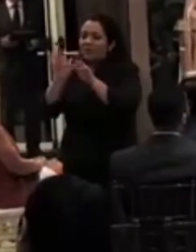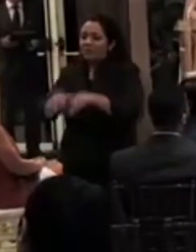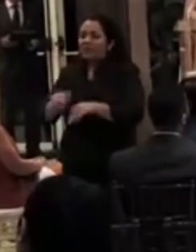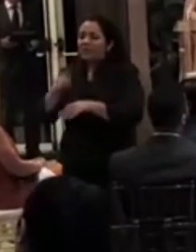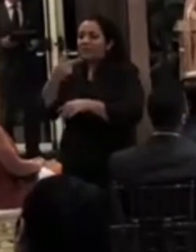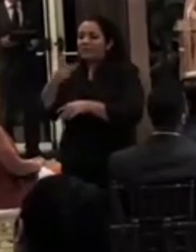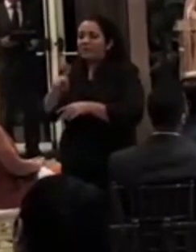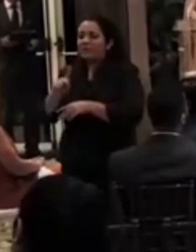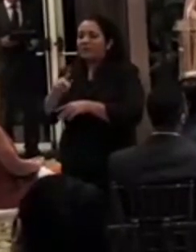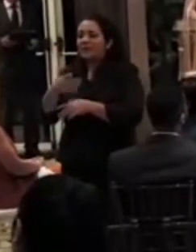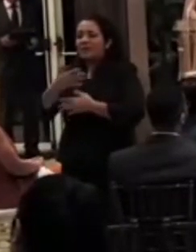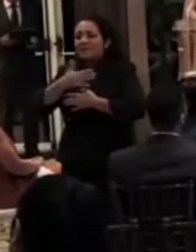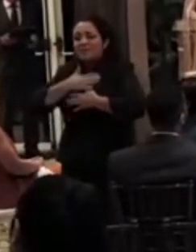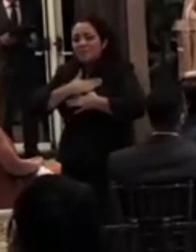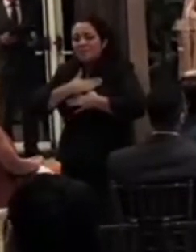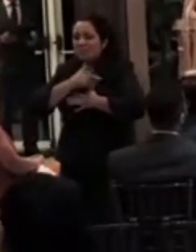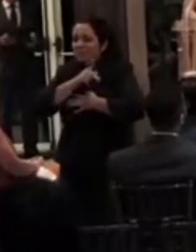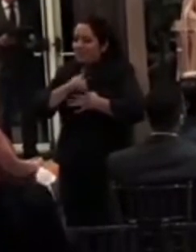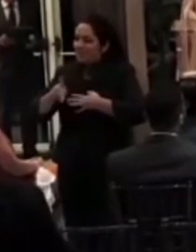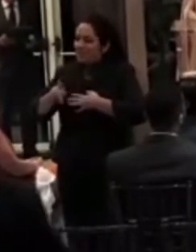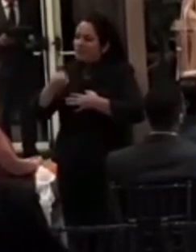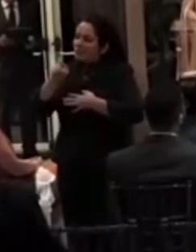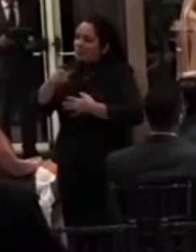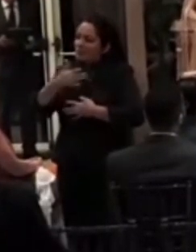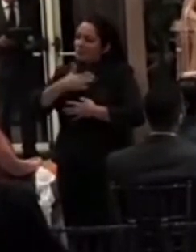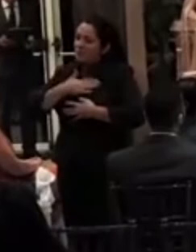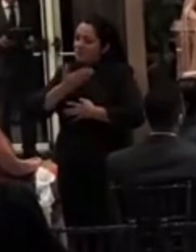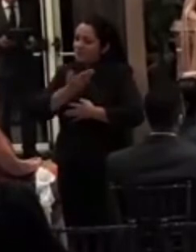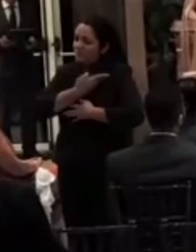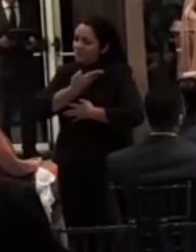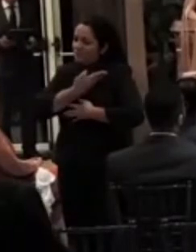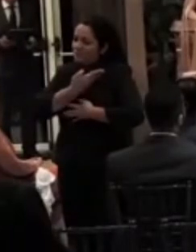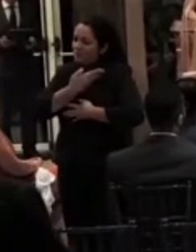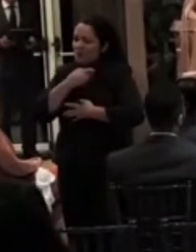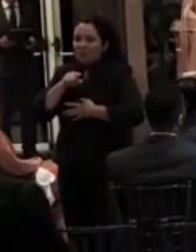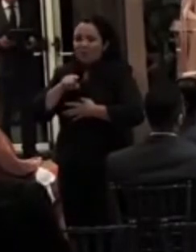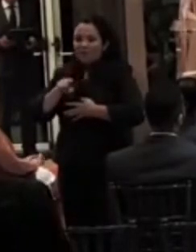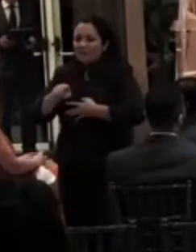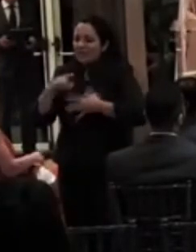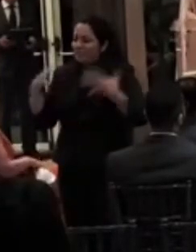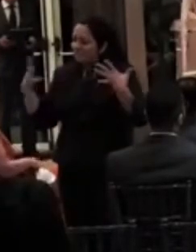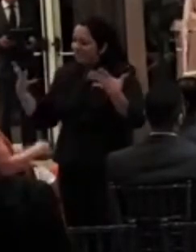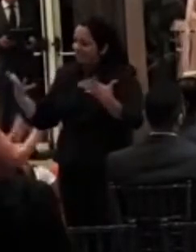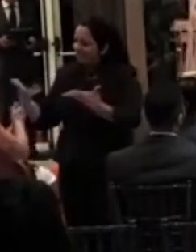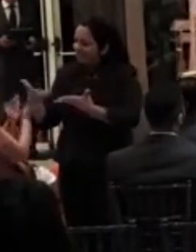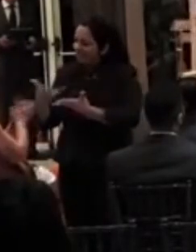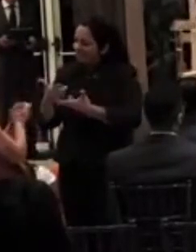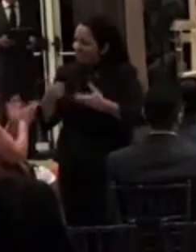Meu presidente, meu amigo, para mim, você é um gigante.